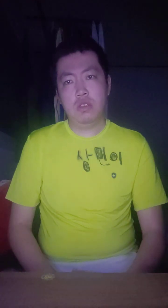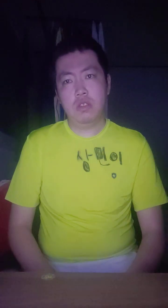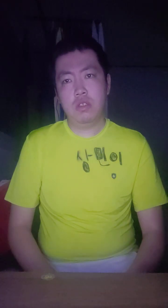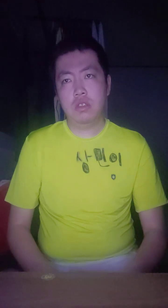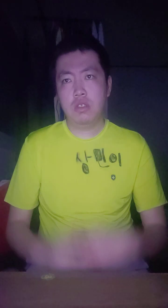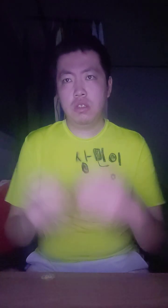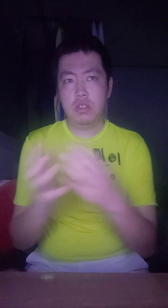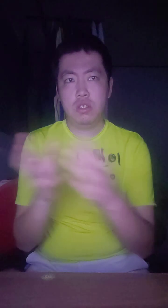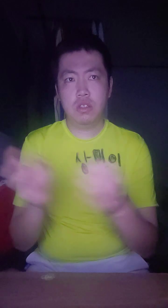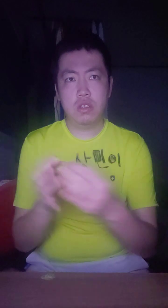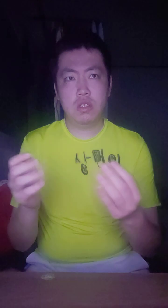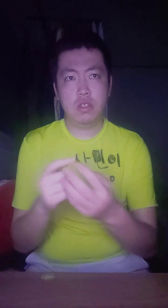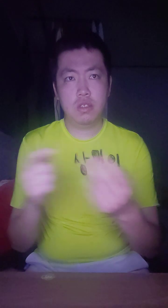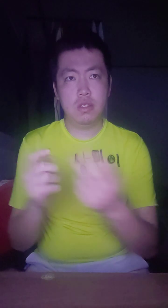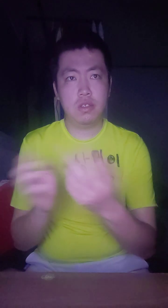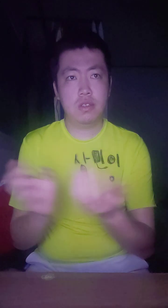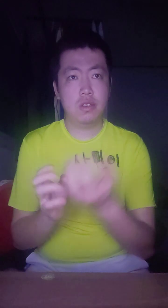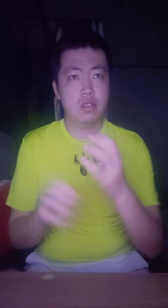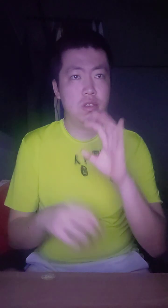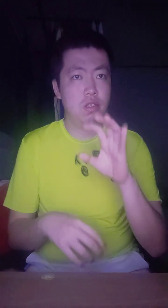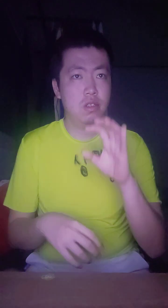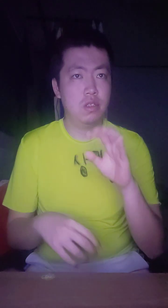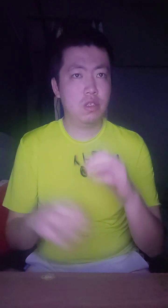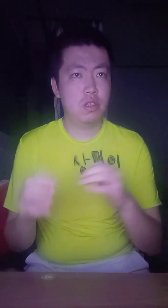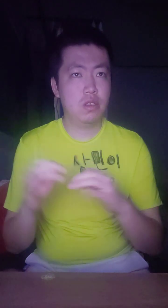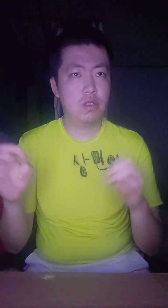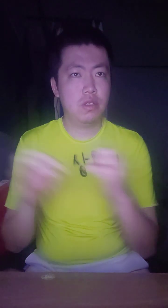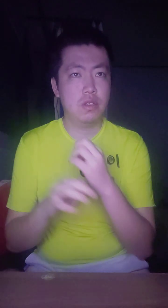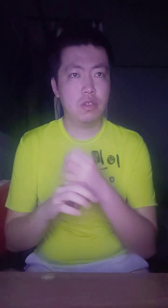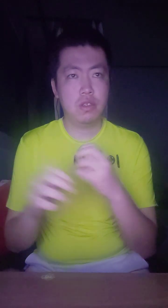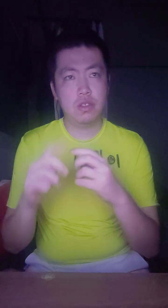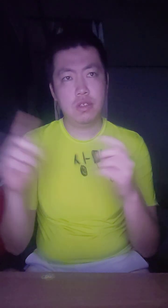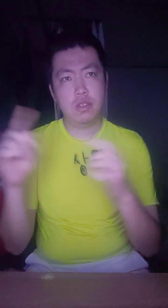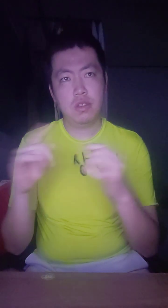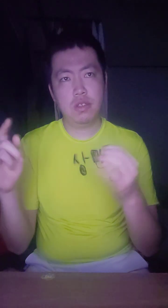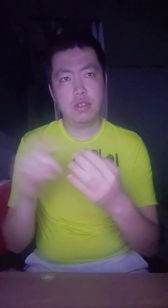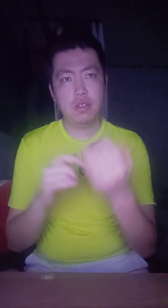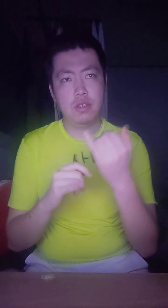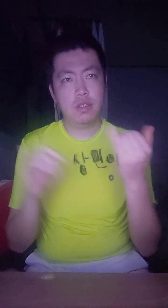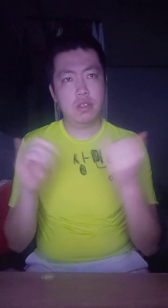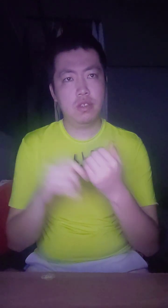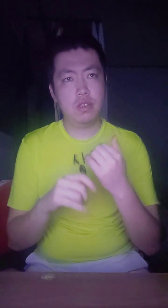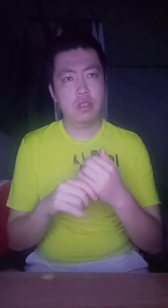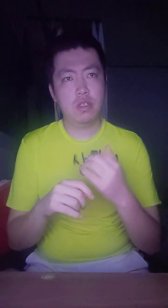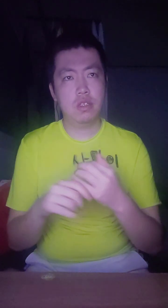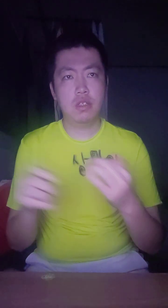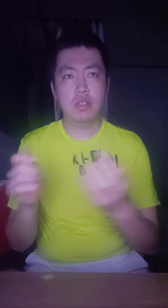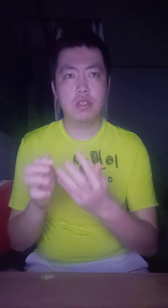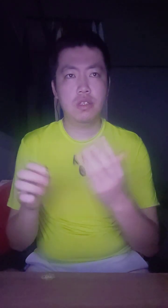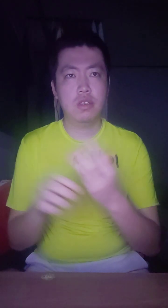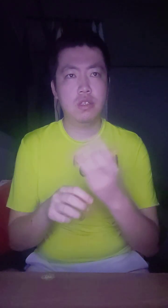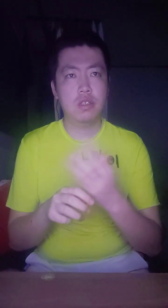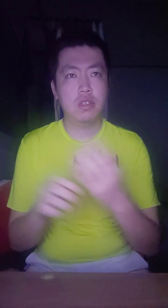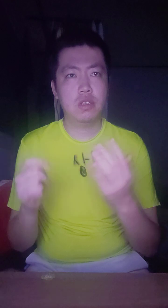여수 국가산단에 입주한 업체 화장실에서 불법 촬영 카메라가 발견됐습니다. 이 업체에 하나밖에 없는